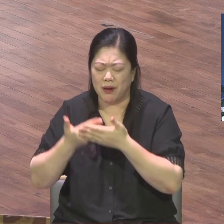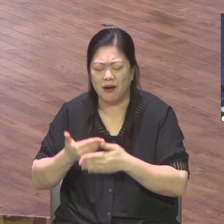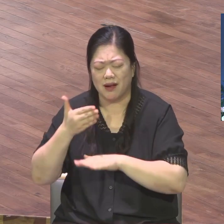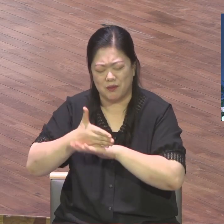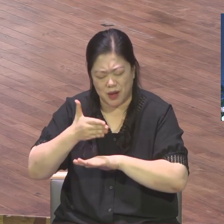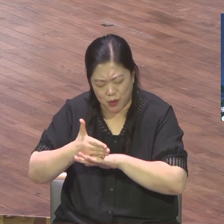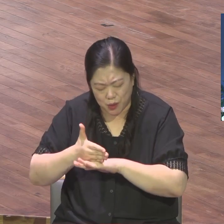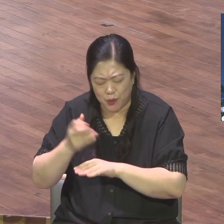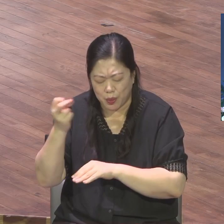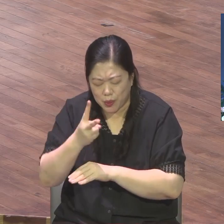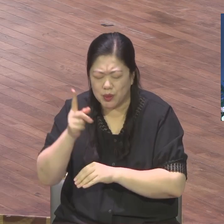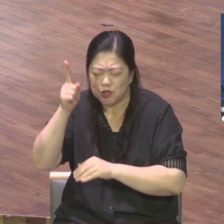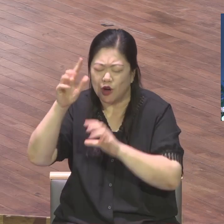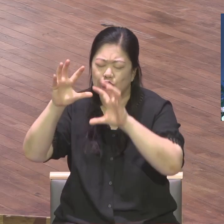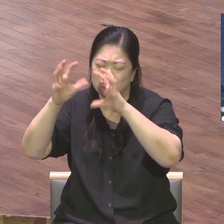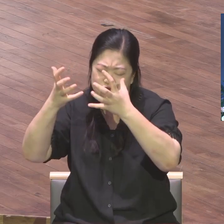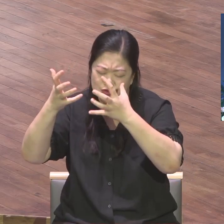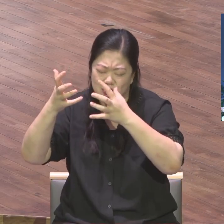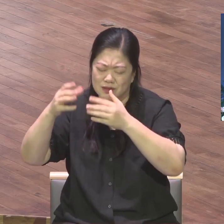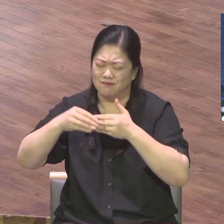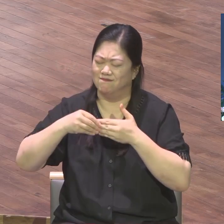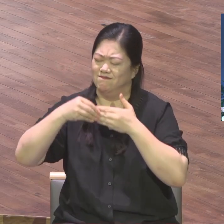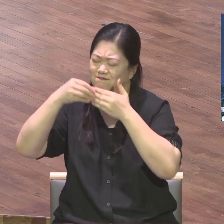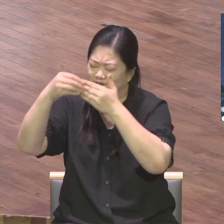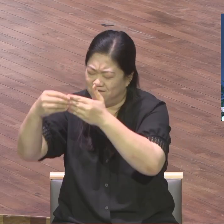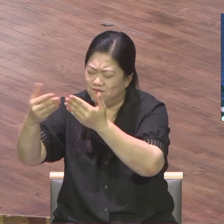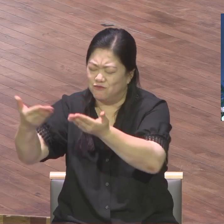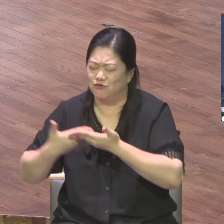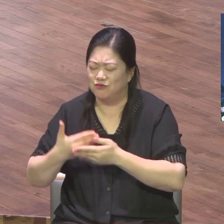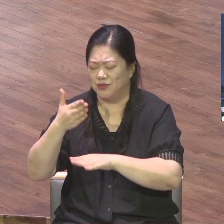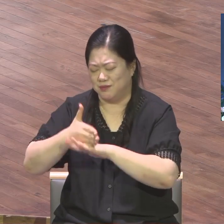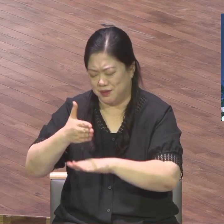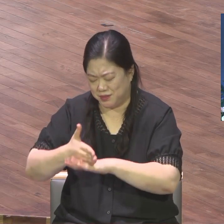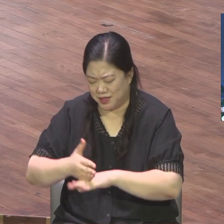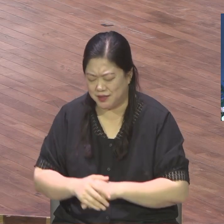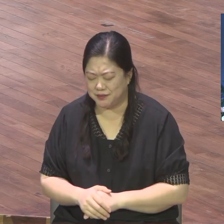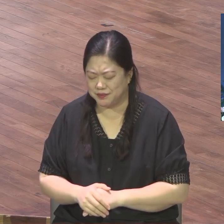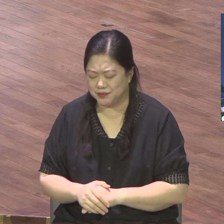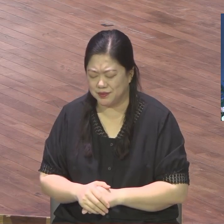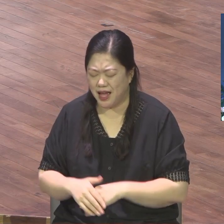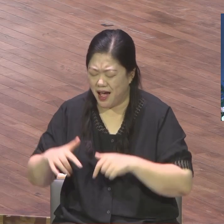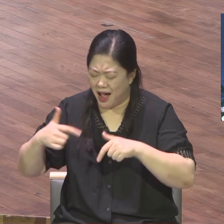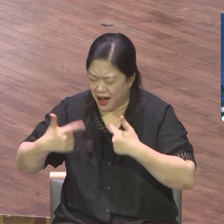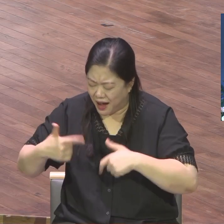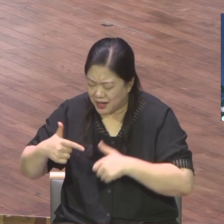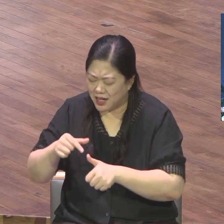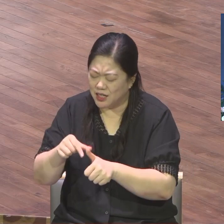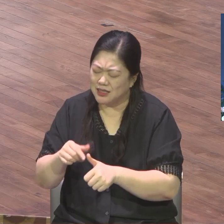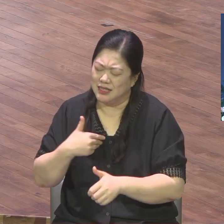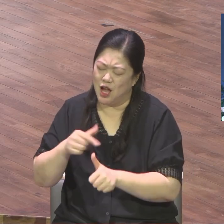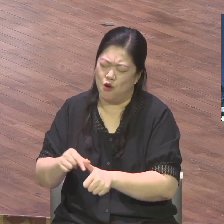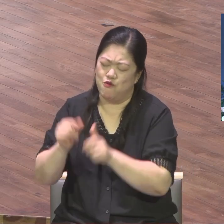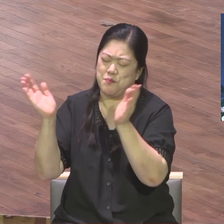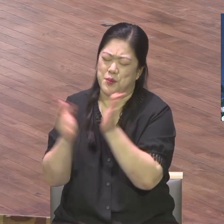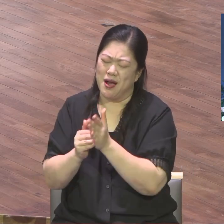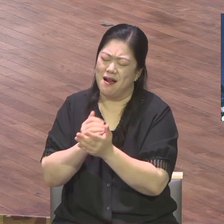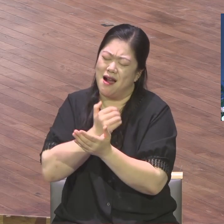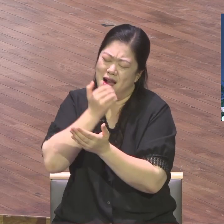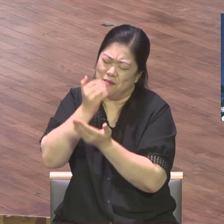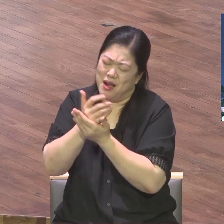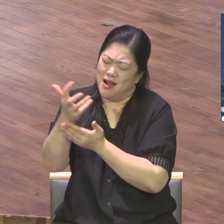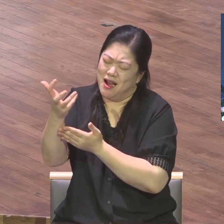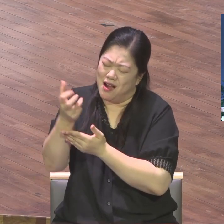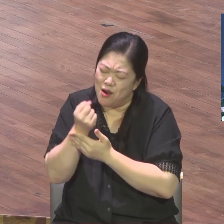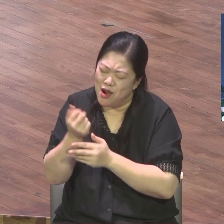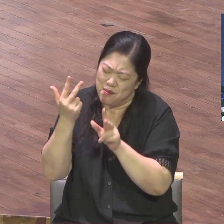천국과는 보장된 천국 시민된 것 감사드립니다. 모든 성도들이 늘 구원의 감격 속에 성취될 말씀을 매주를